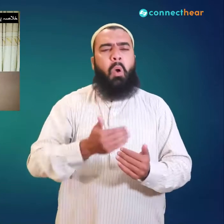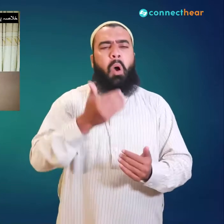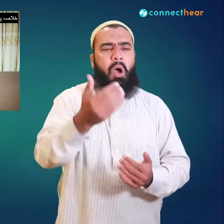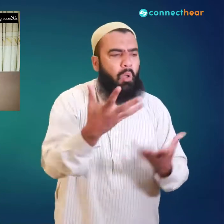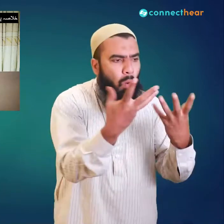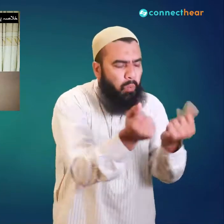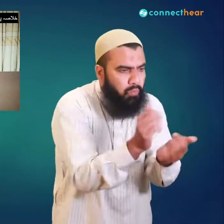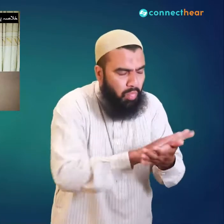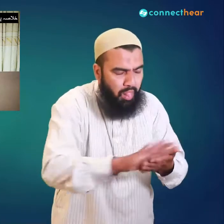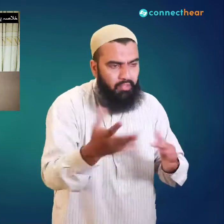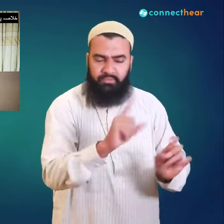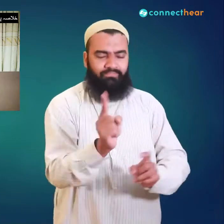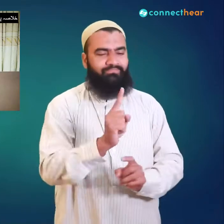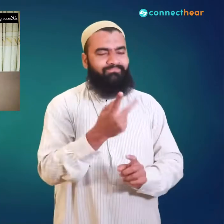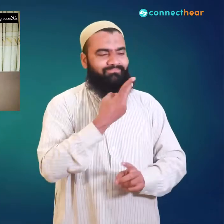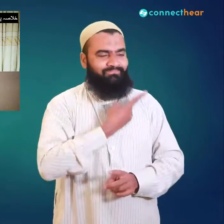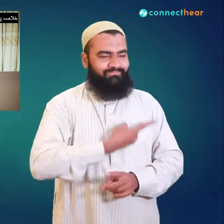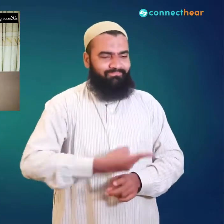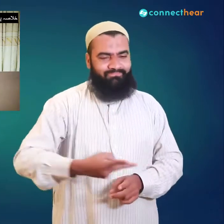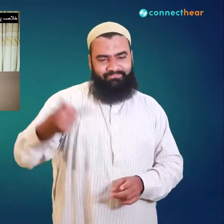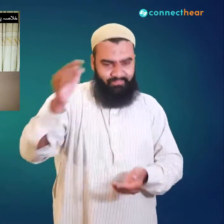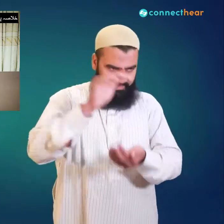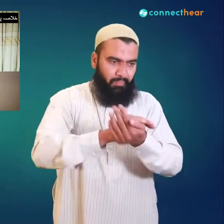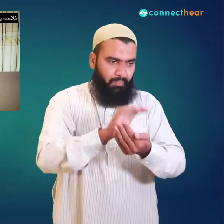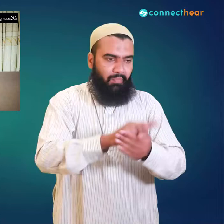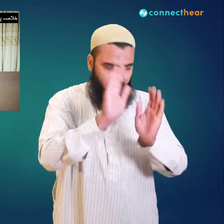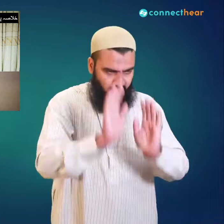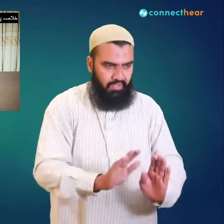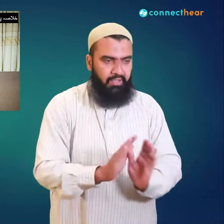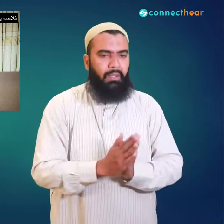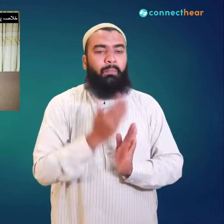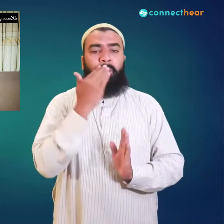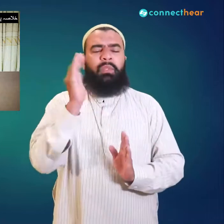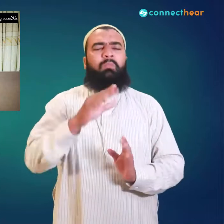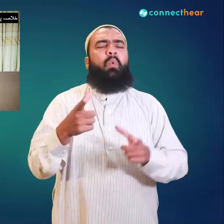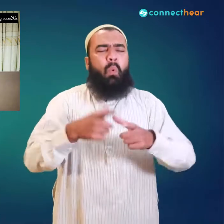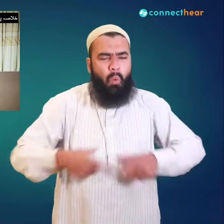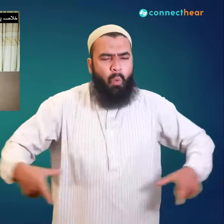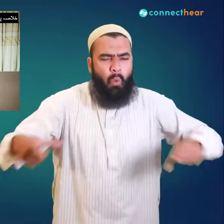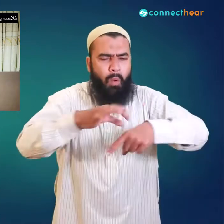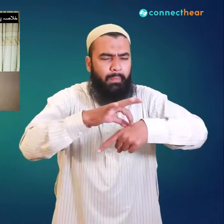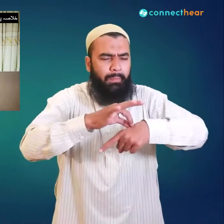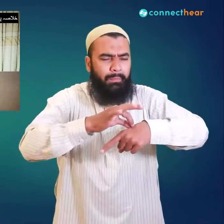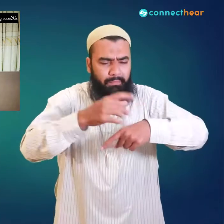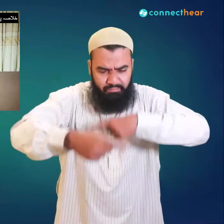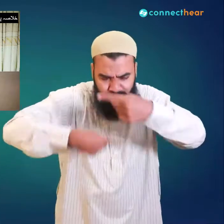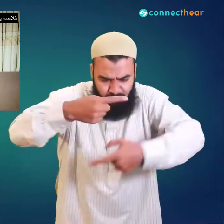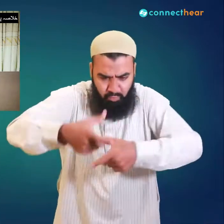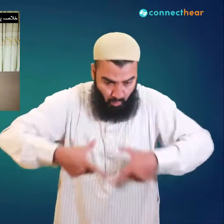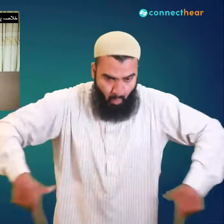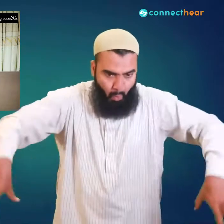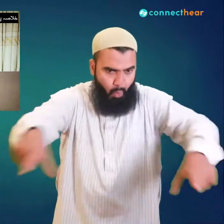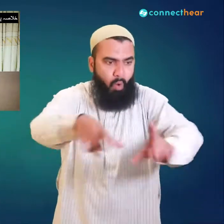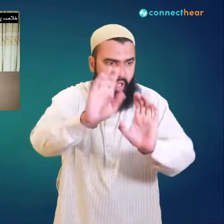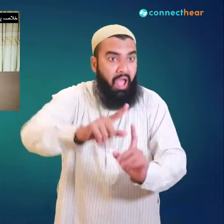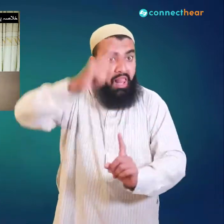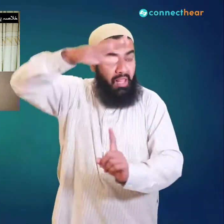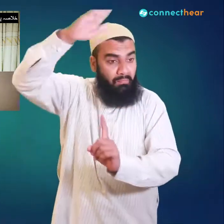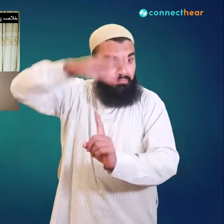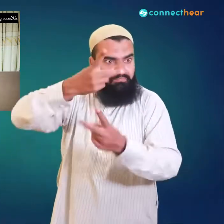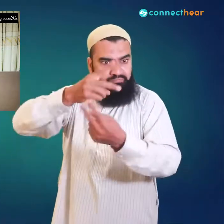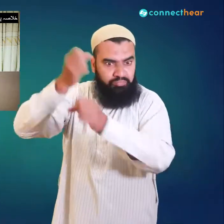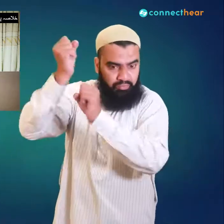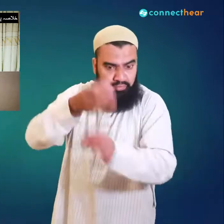پر جو نعمت ان کو عطا فرماتا ہے تو وہ نعمت ان سے بدلی نہیں جاتی، وہ نعمت ان سے زائل